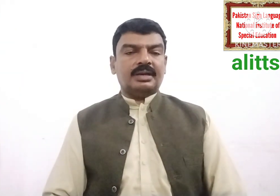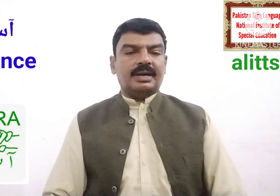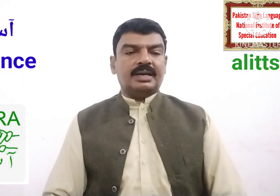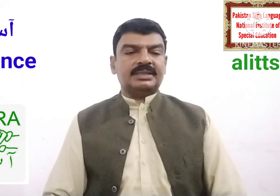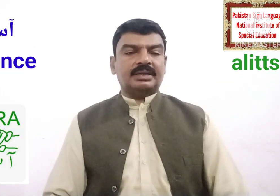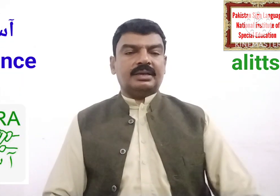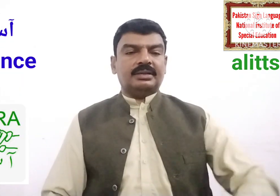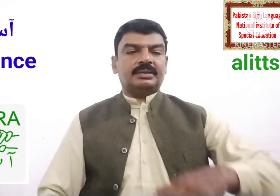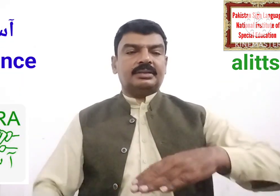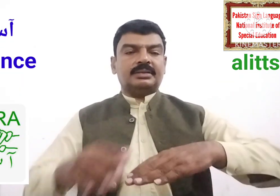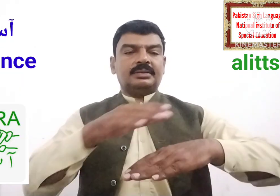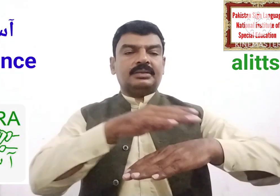आसरा,